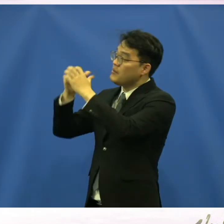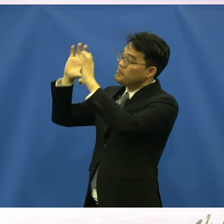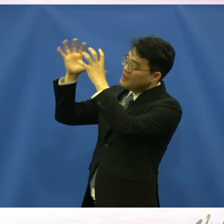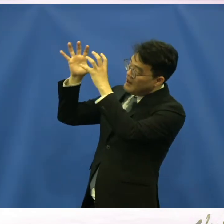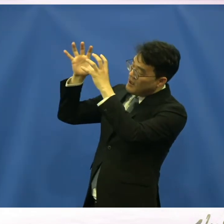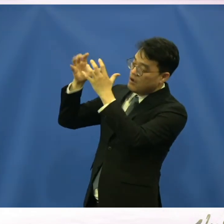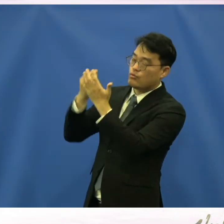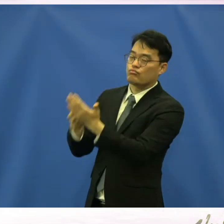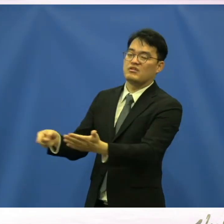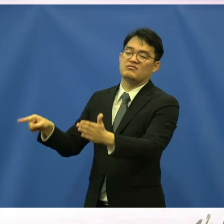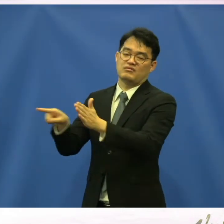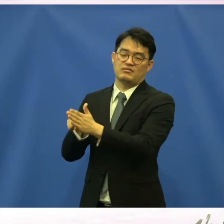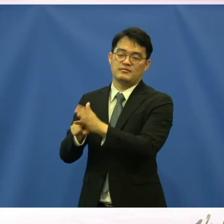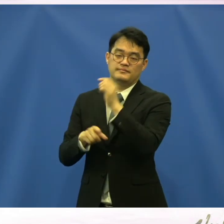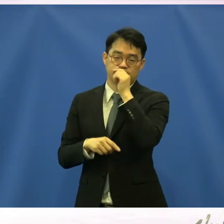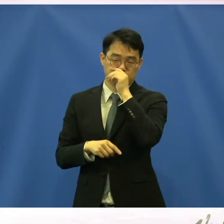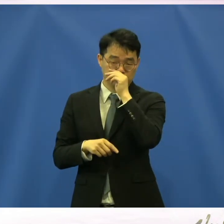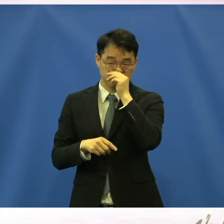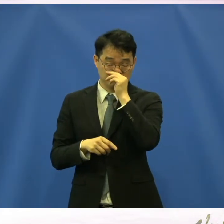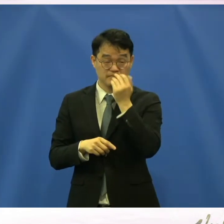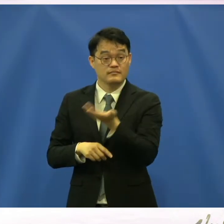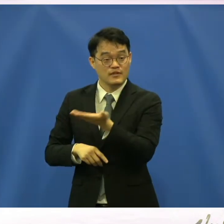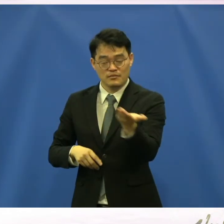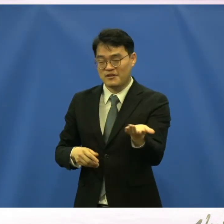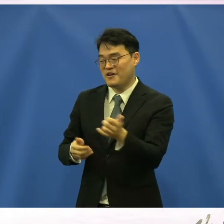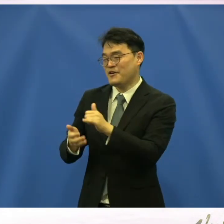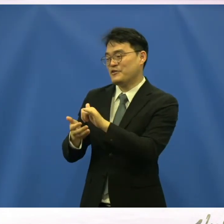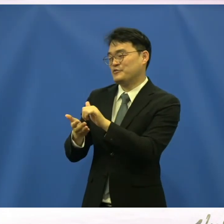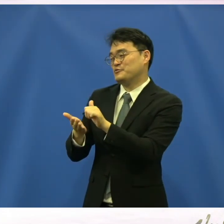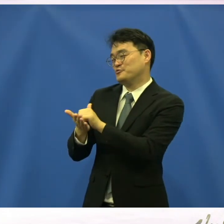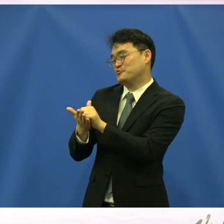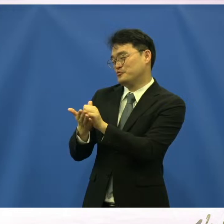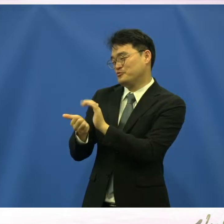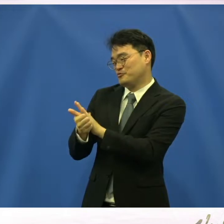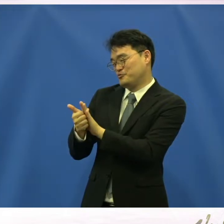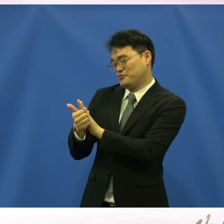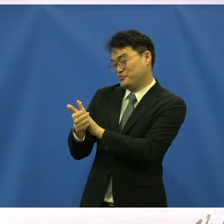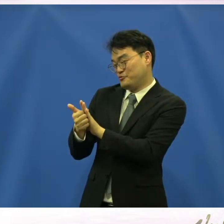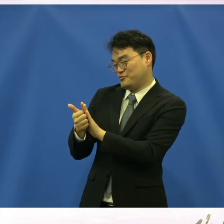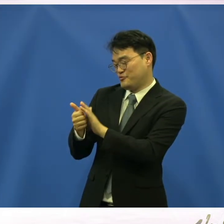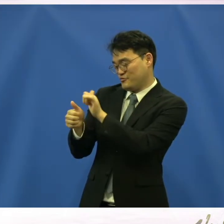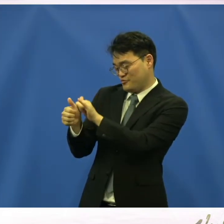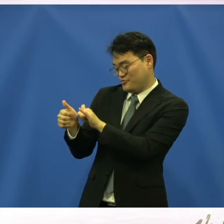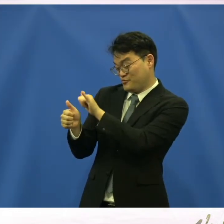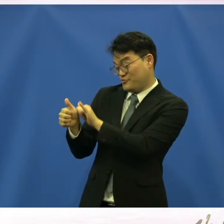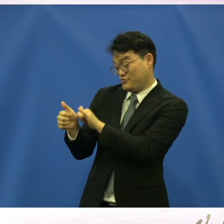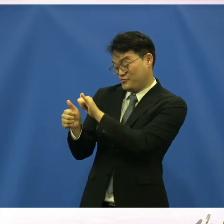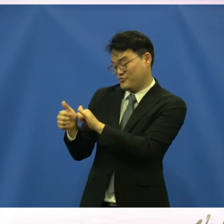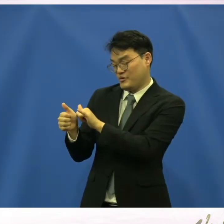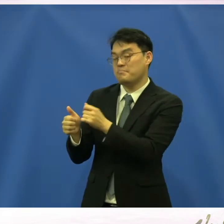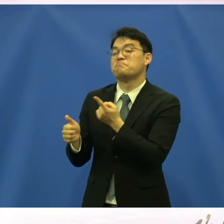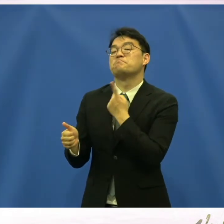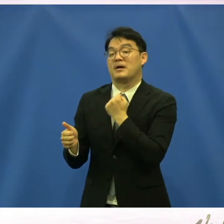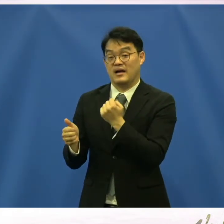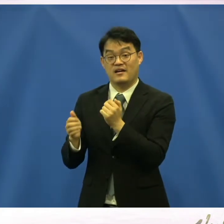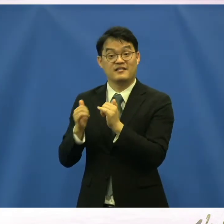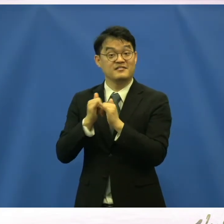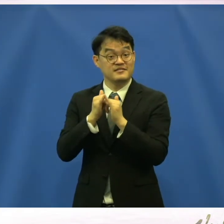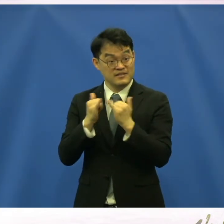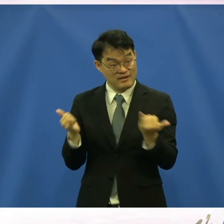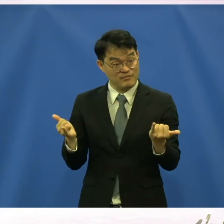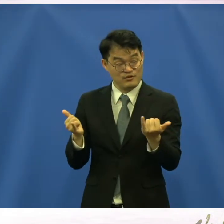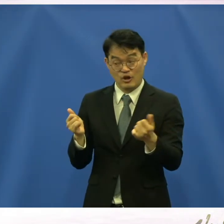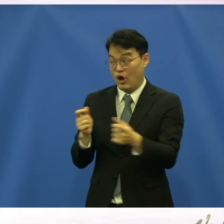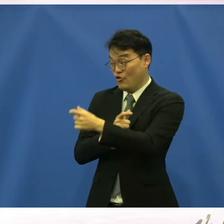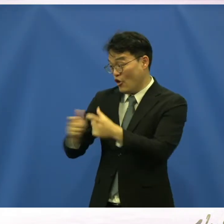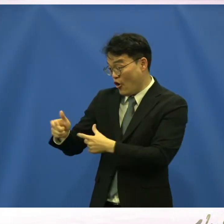여러분 섬겨본 사람들은 압니다. 섬길수록 더 섬기려고 해요. 왜요? 그게 얼마나 기쁜